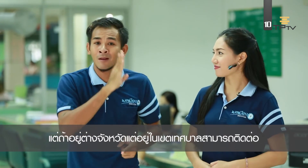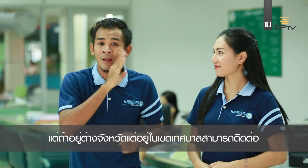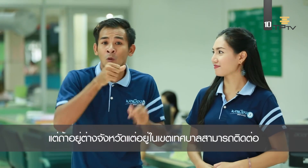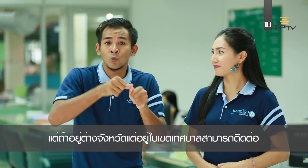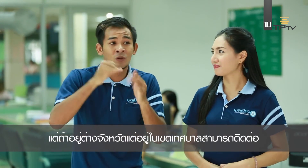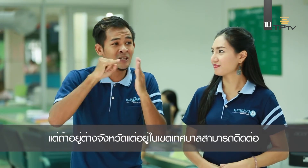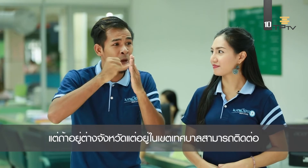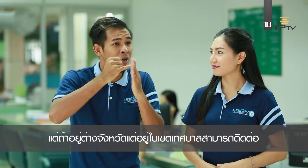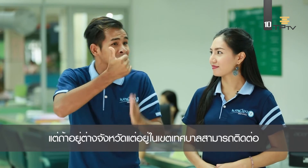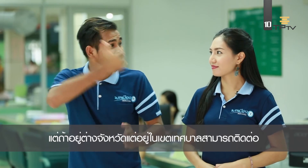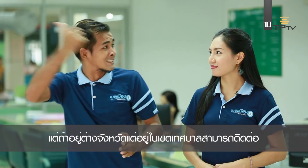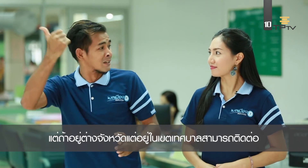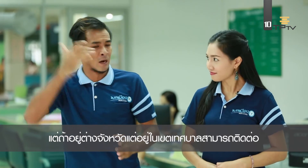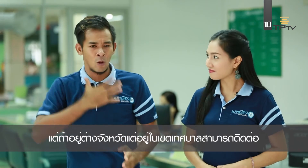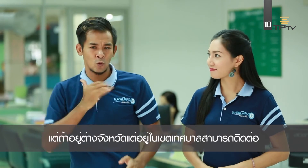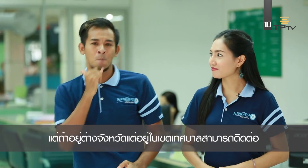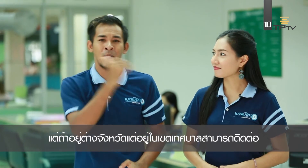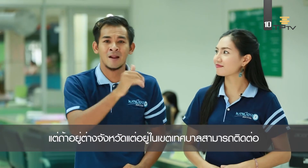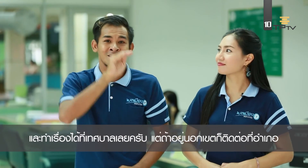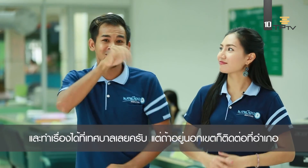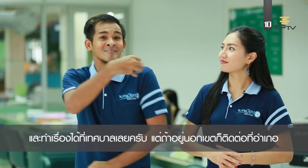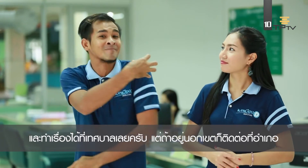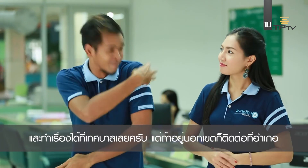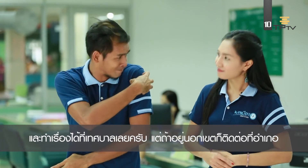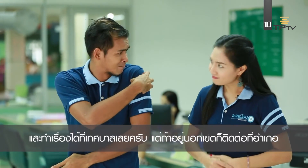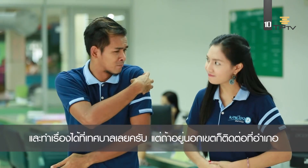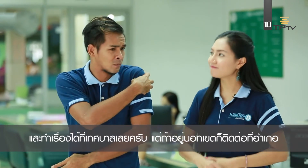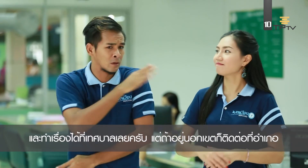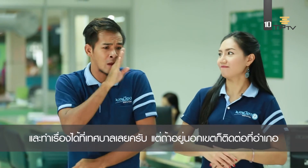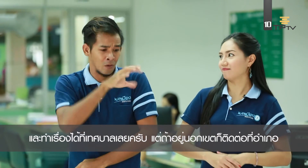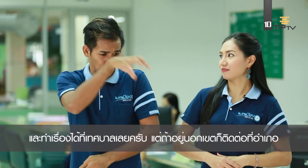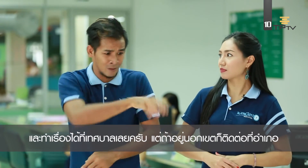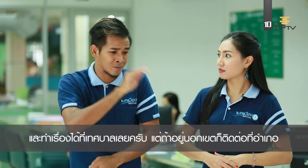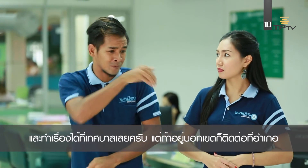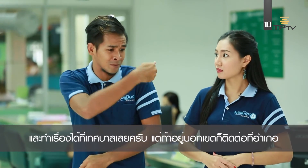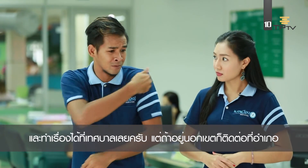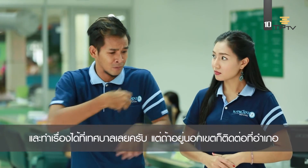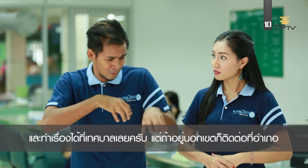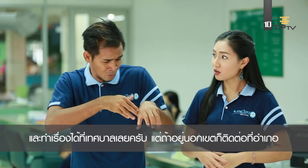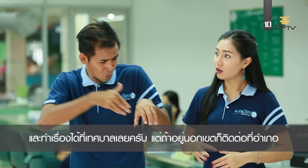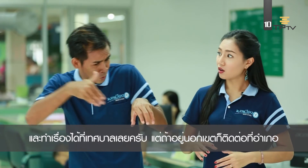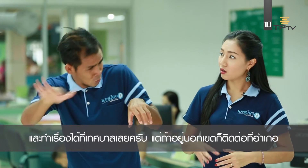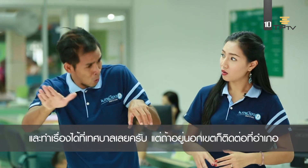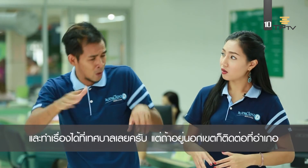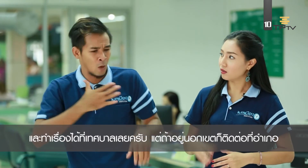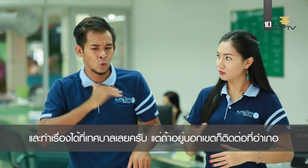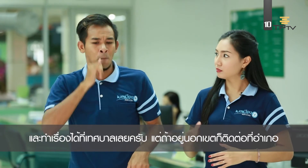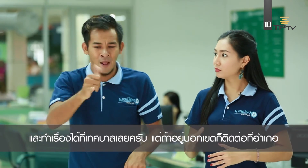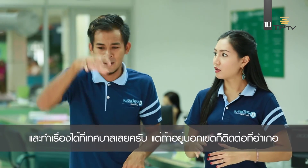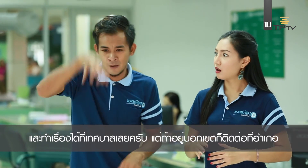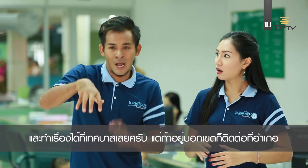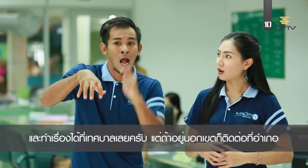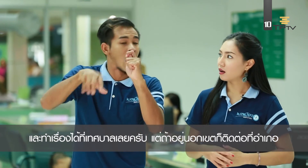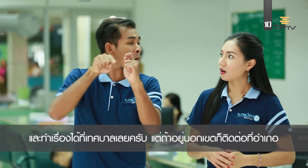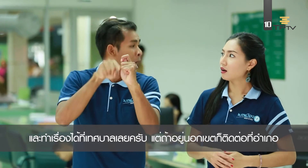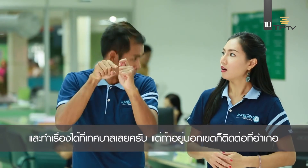แต่อยู่ในเขตเทศบาลสามารถติดต่อและทำเรื่องได้ที่เทศบาลเลยครับแต่ถ้าอยู่นอกเขตก็ติ